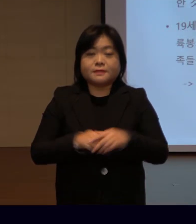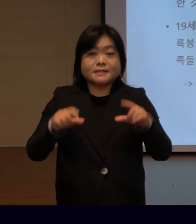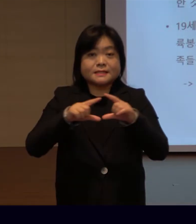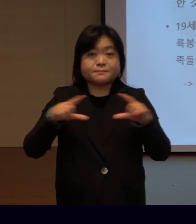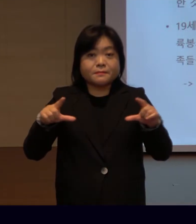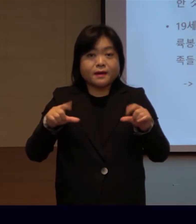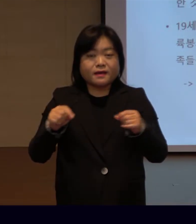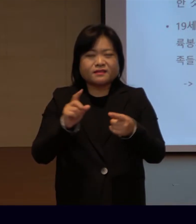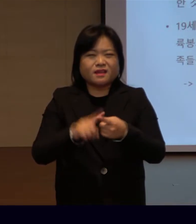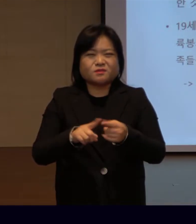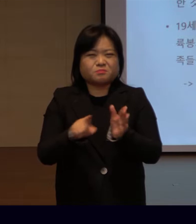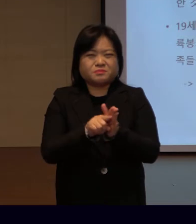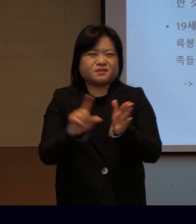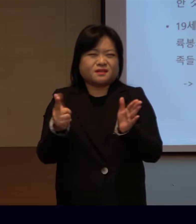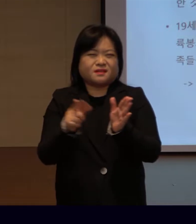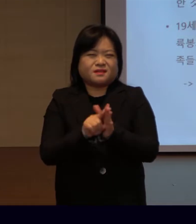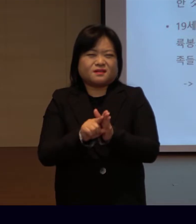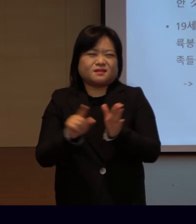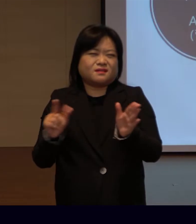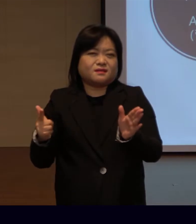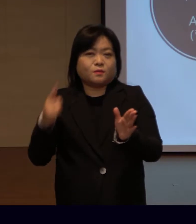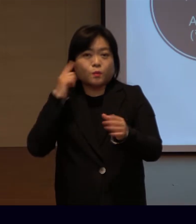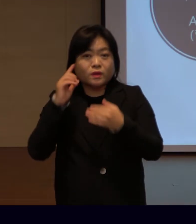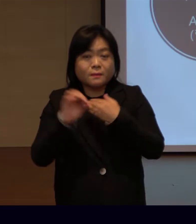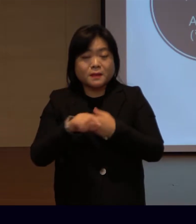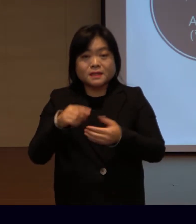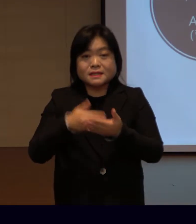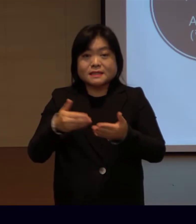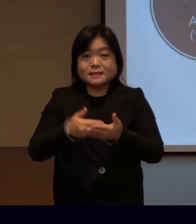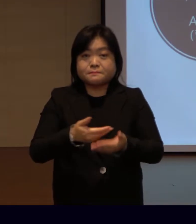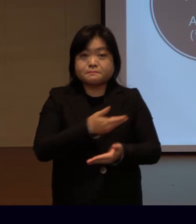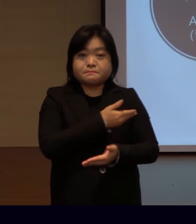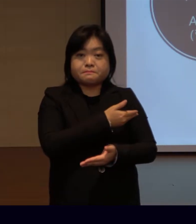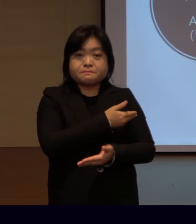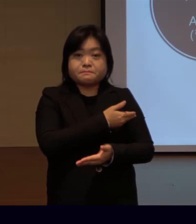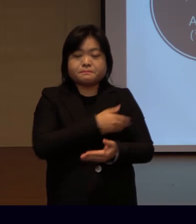지폐에 대해서 굉장히 불신을 했어요. 왜냐하면 제가 이 그림인데요.